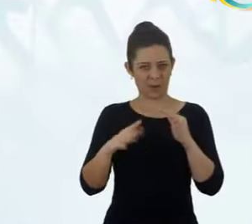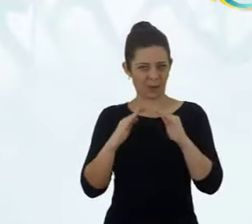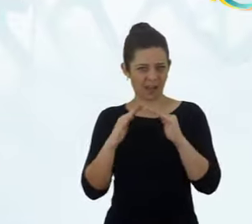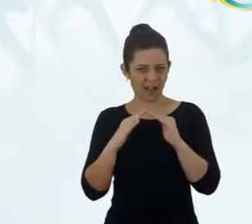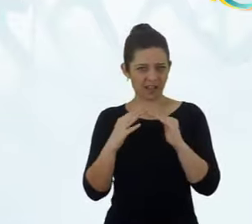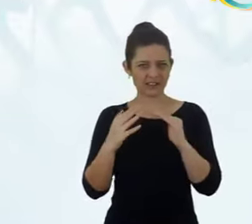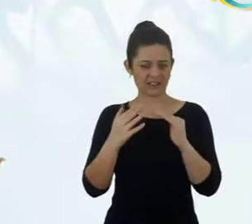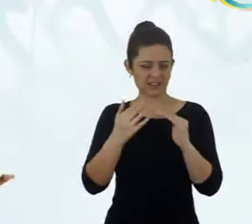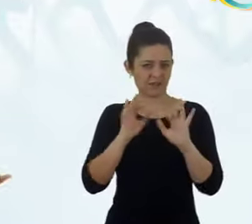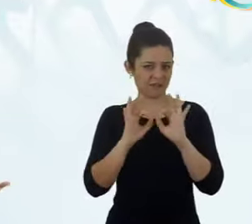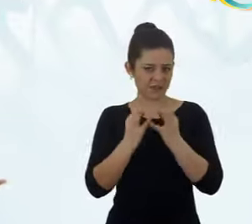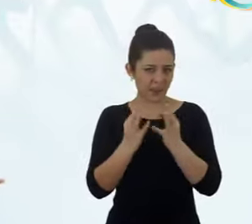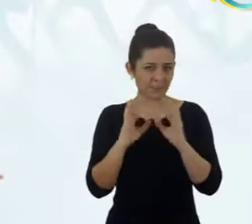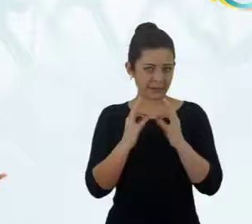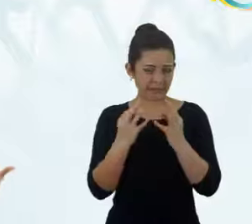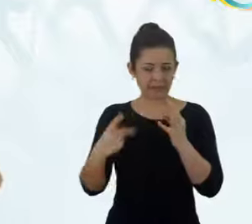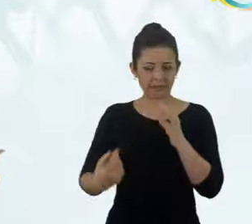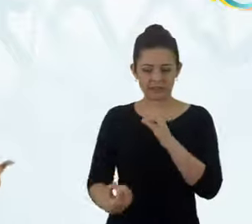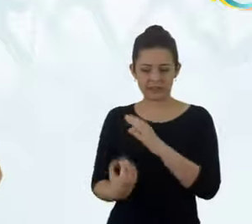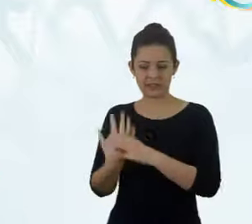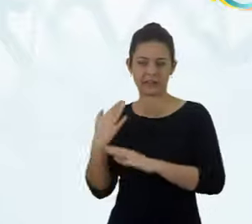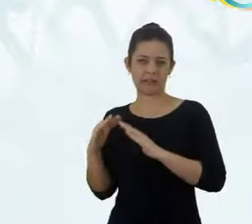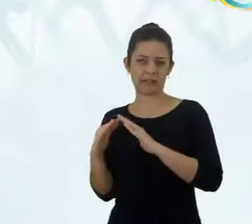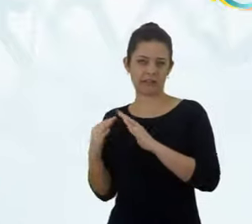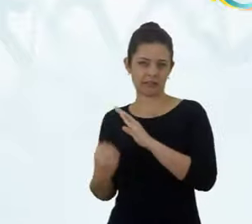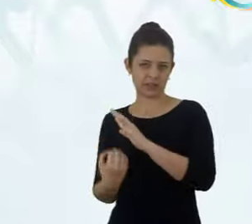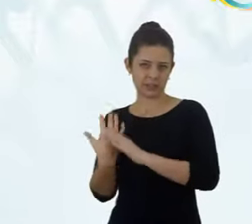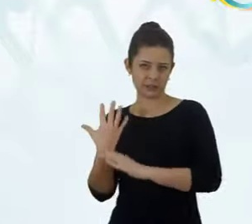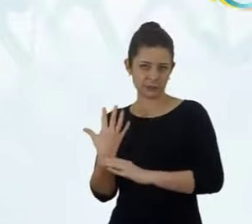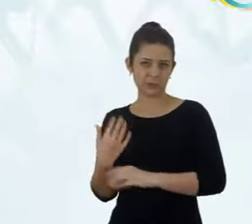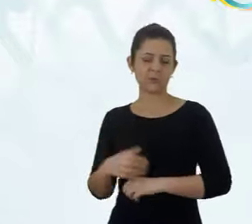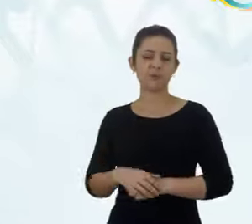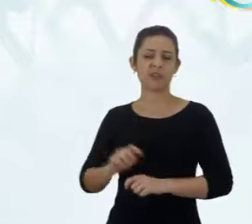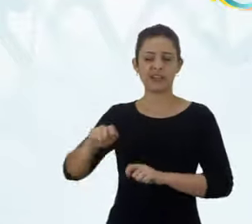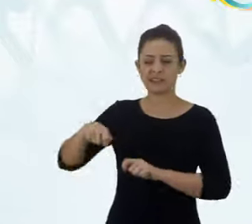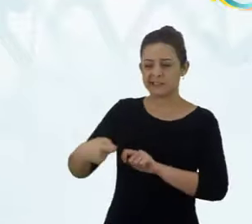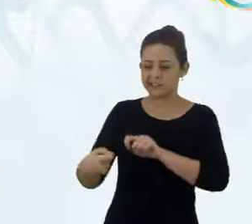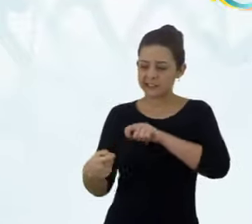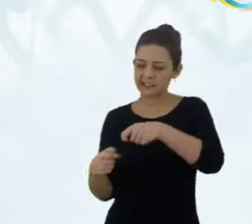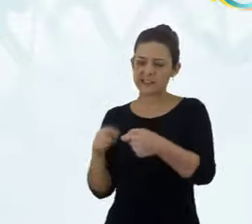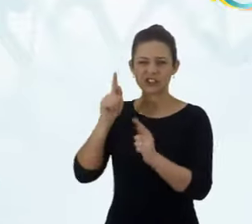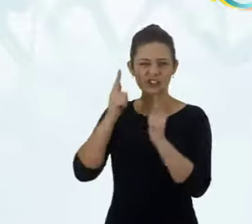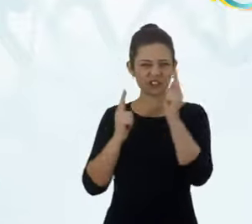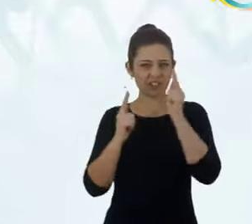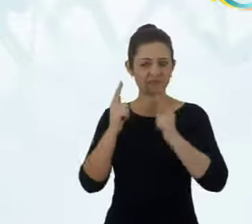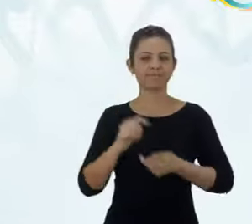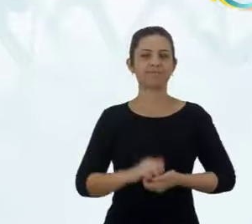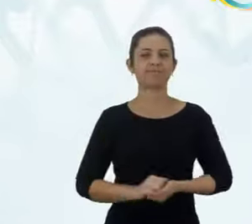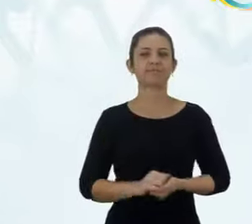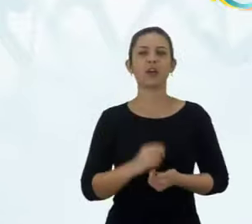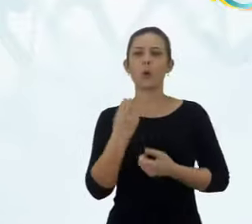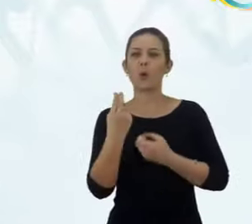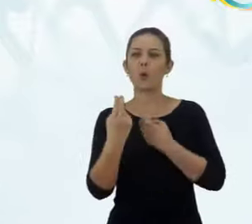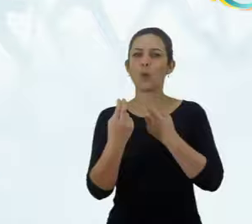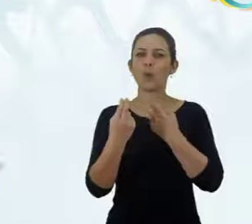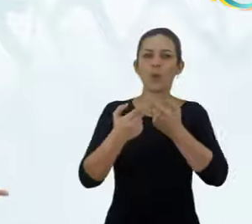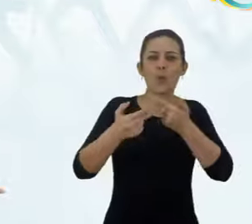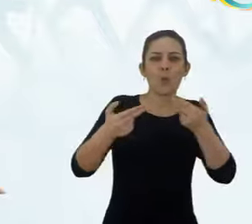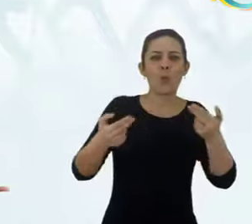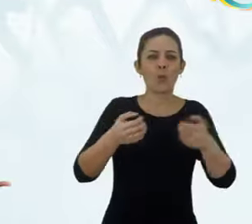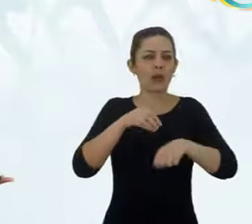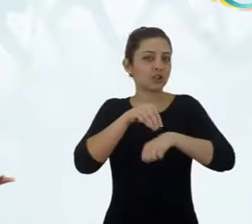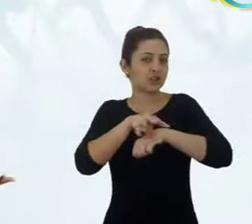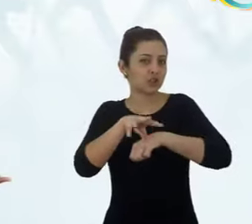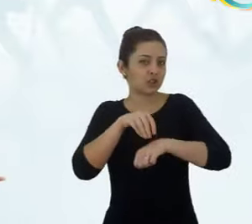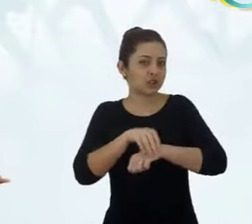que é materna, que a gente fala que eles criam dentro da própria casa. Então, assim, alguns recursos, de algumas